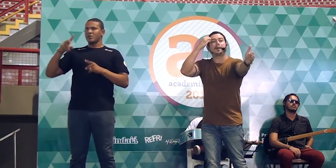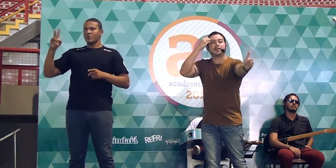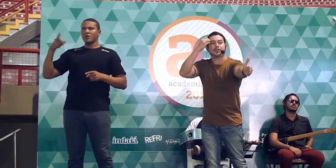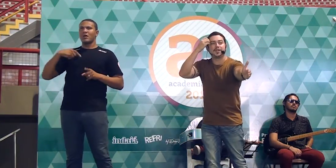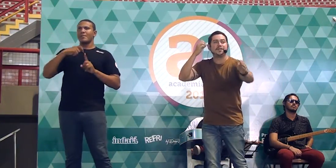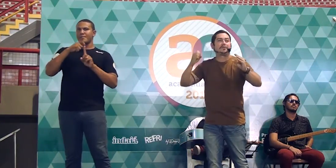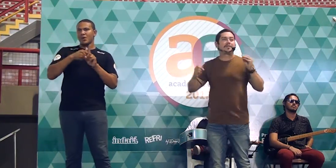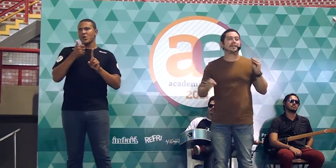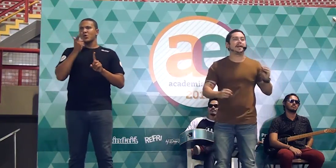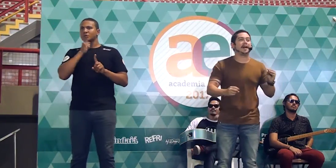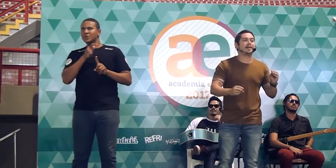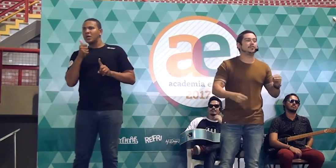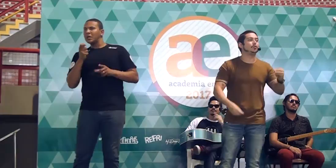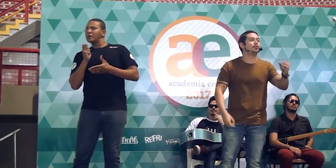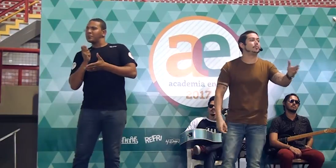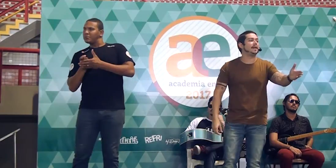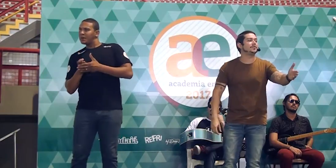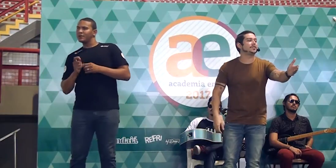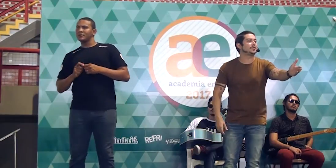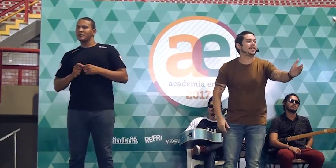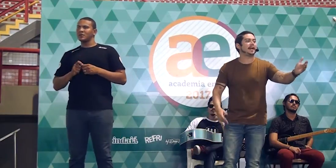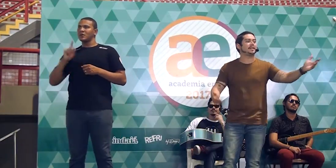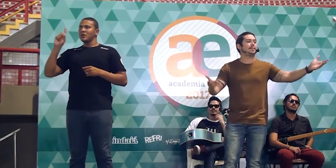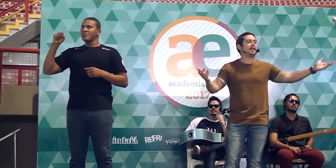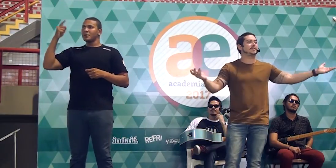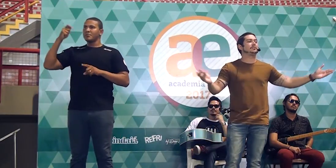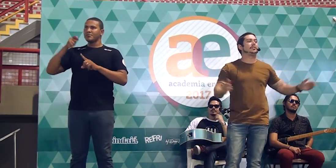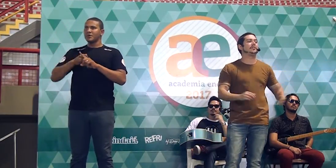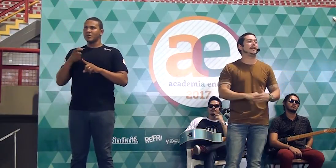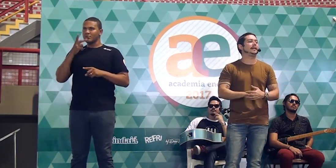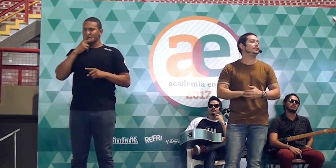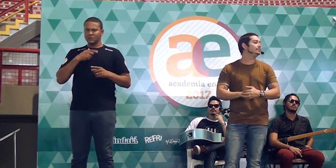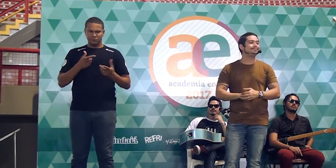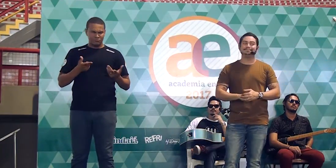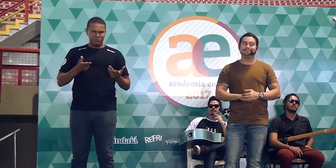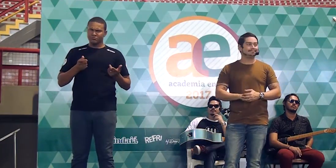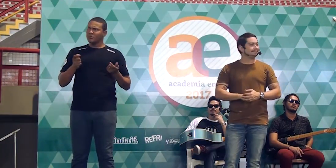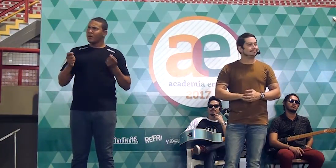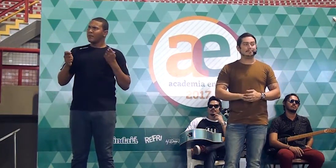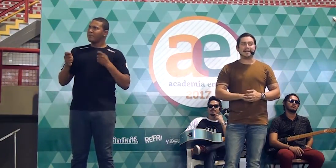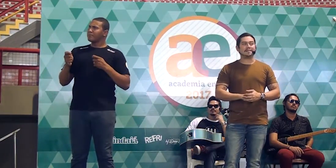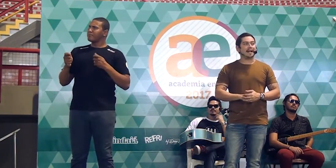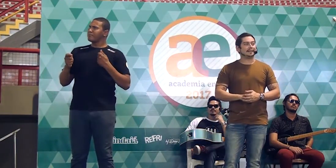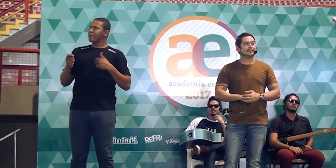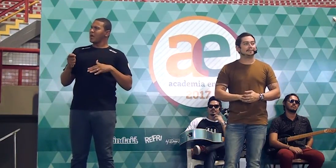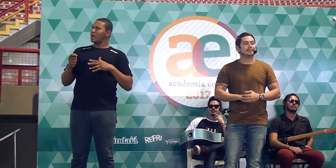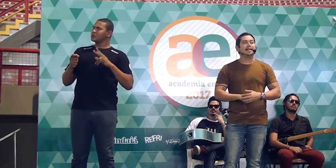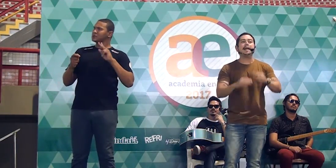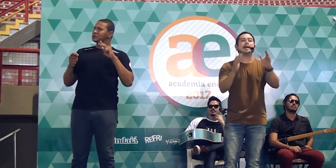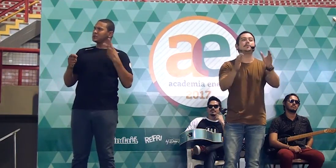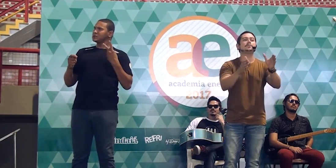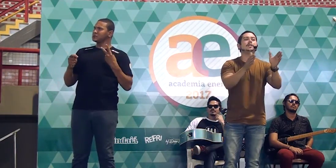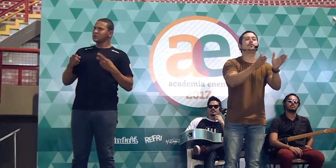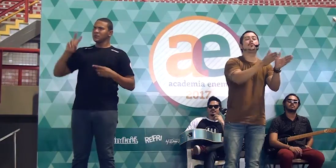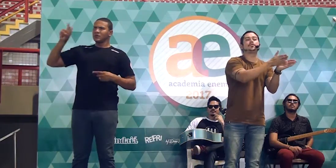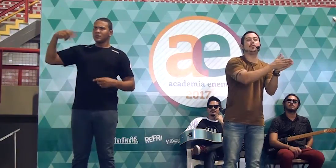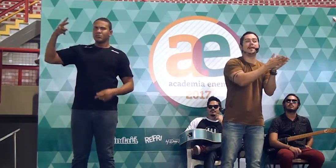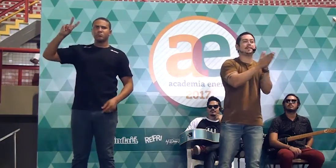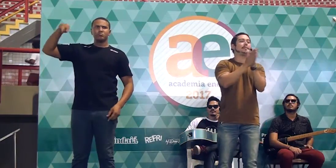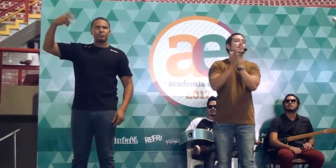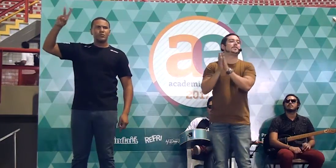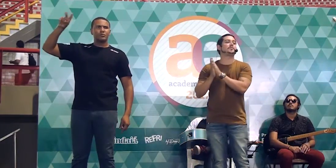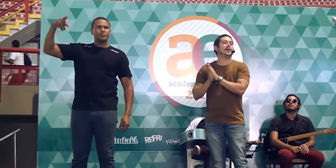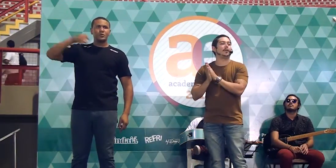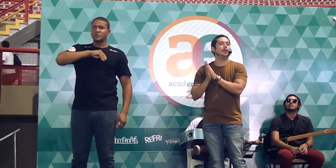consegue comprar X com R$100, no outro mês os teus R$100 parece que não estão valendo mais nada. E tu